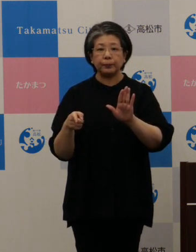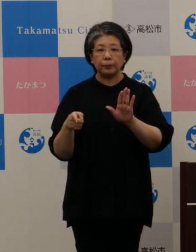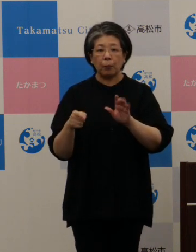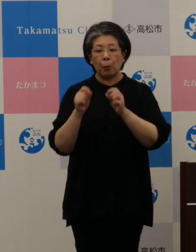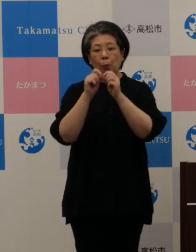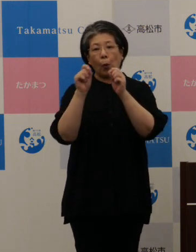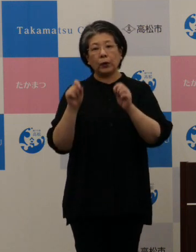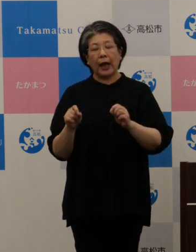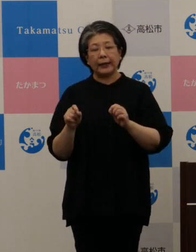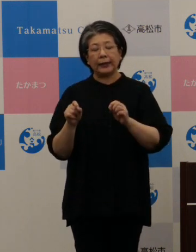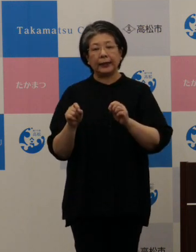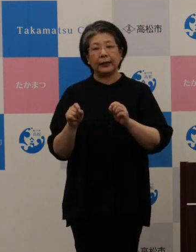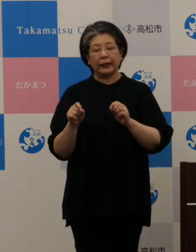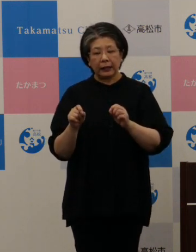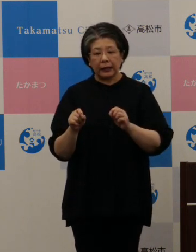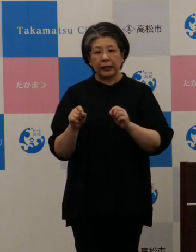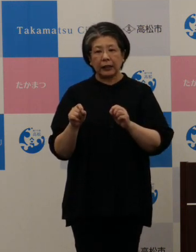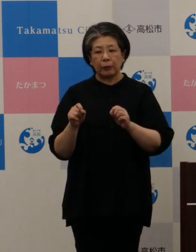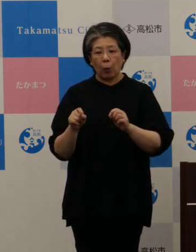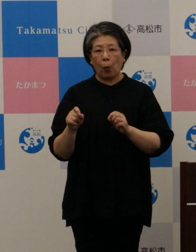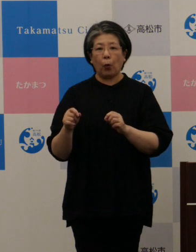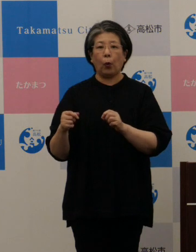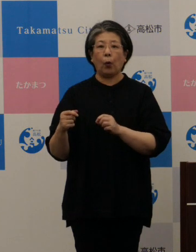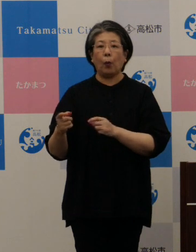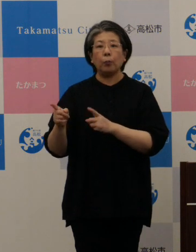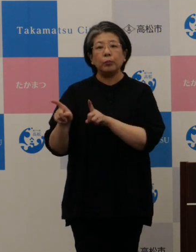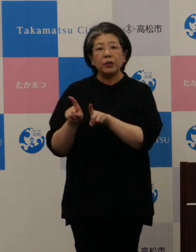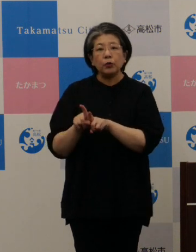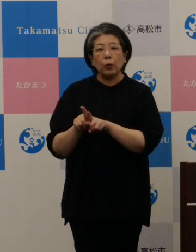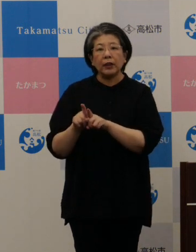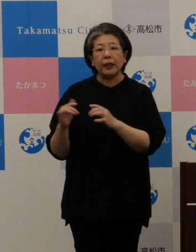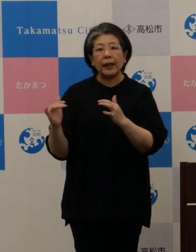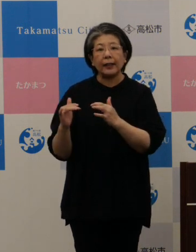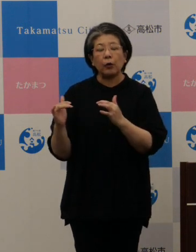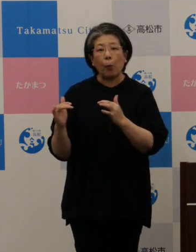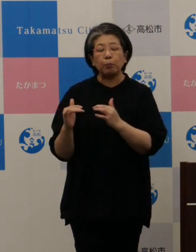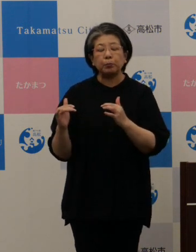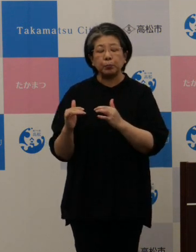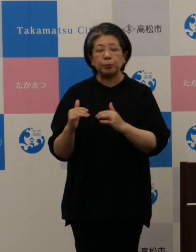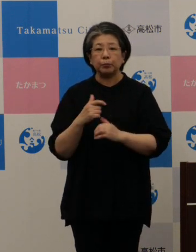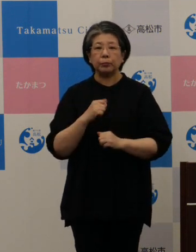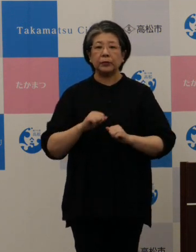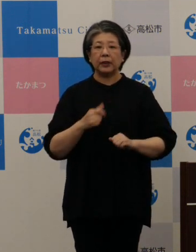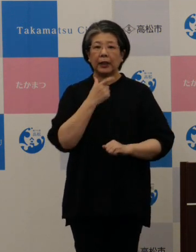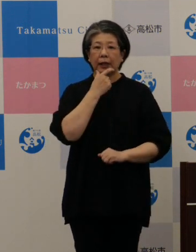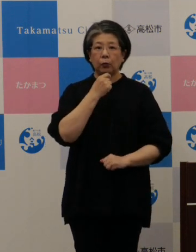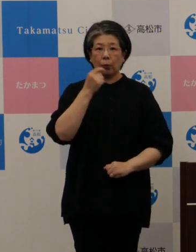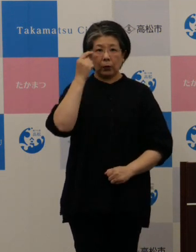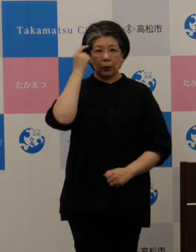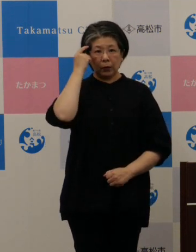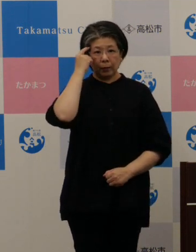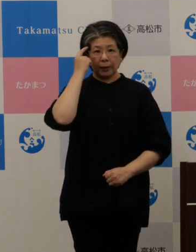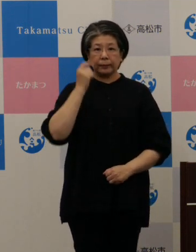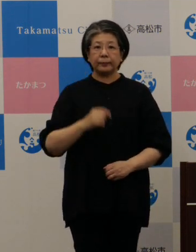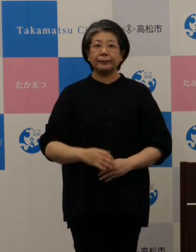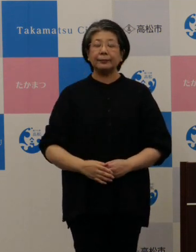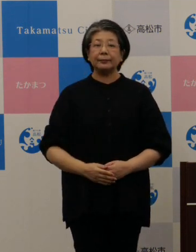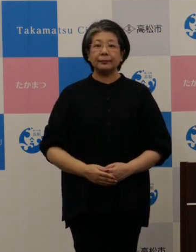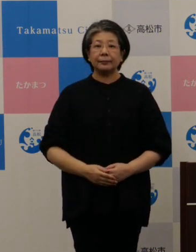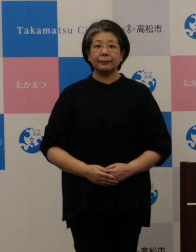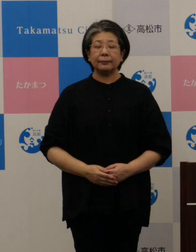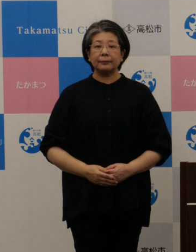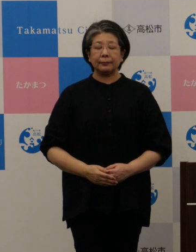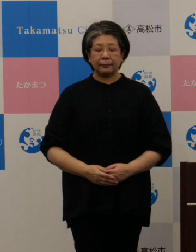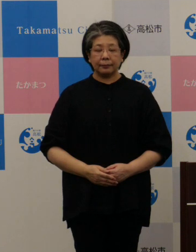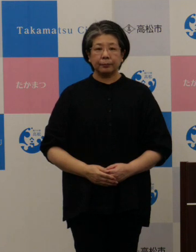問題点課題を提起をしながら議論をしてまいりたいというふうに思っております。 わかりました。